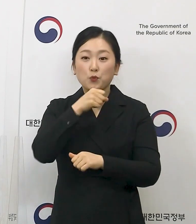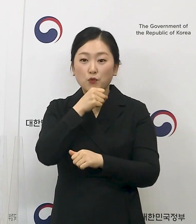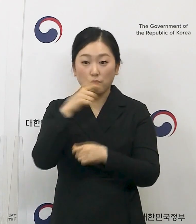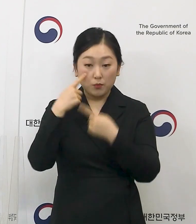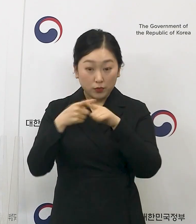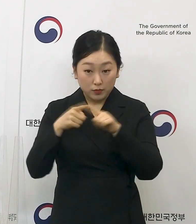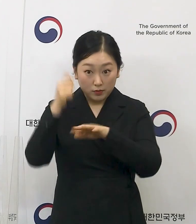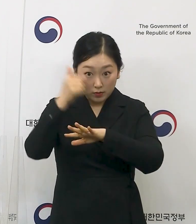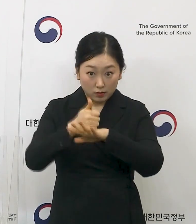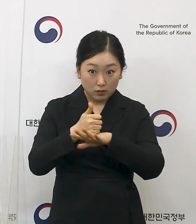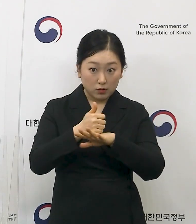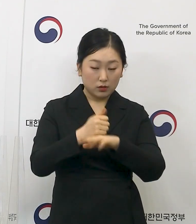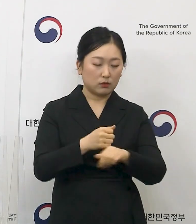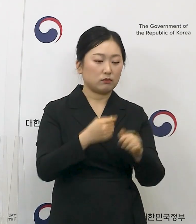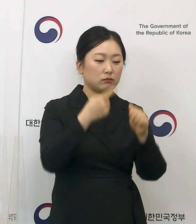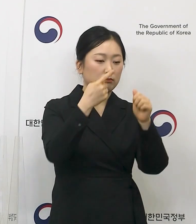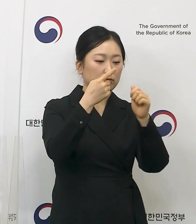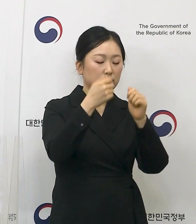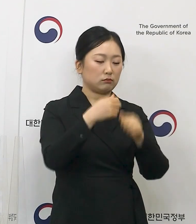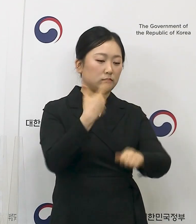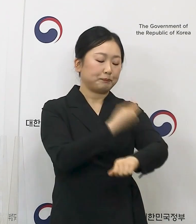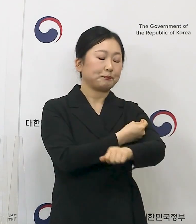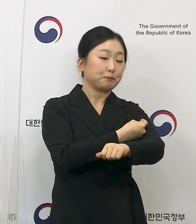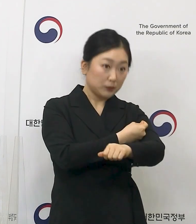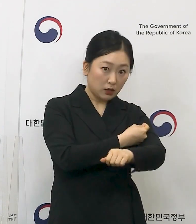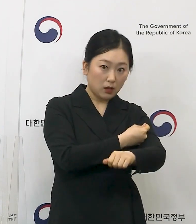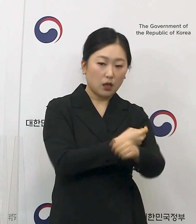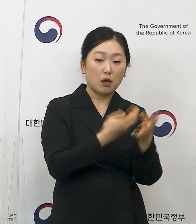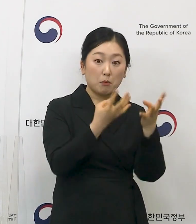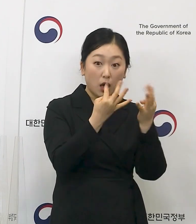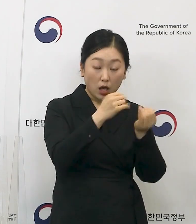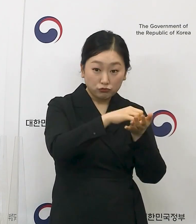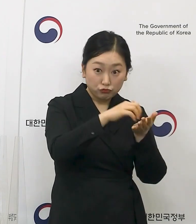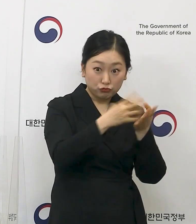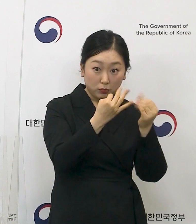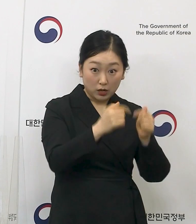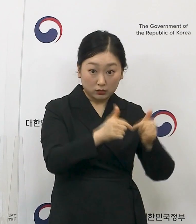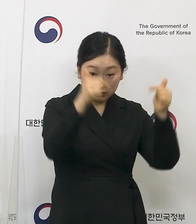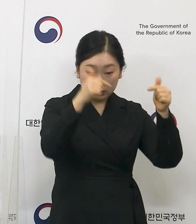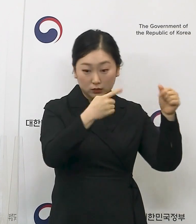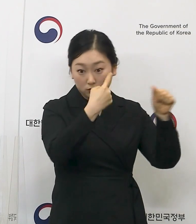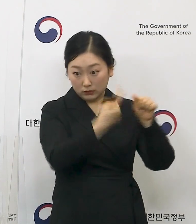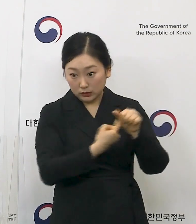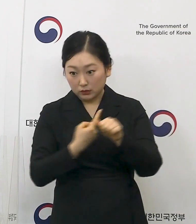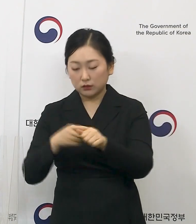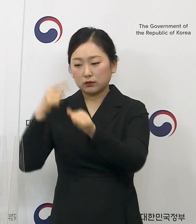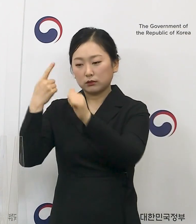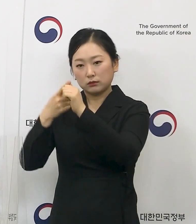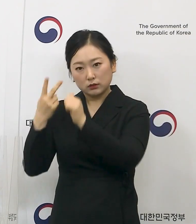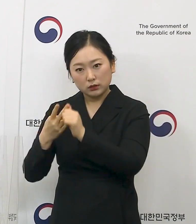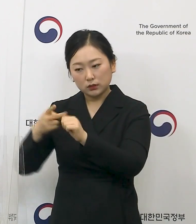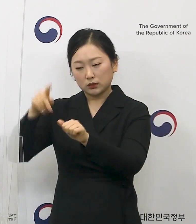증가할수록 재감염되거나 재감염 후 사망할 가능성이 낮아지는 것으로 나타났습니다.